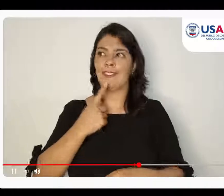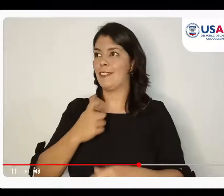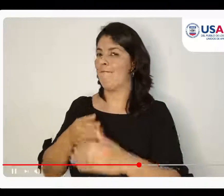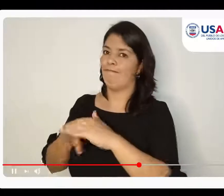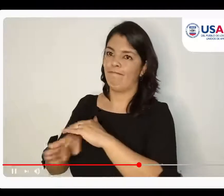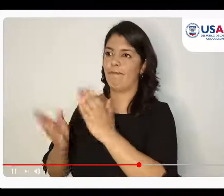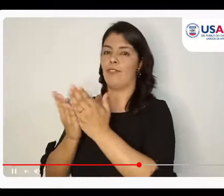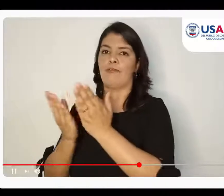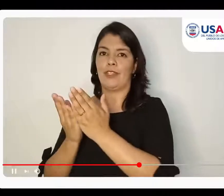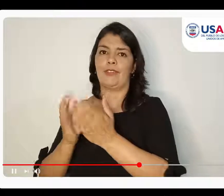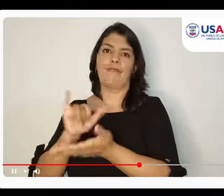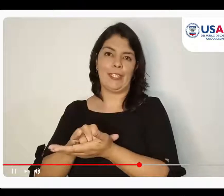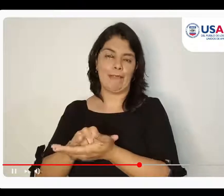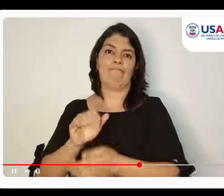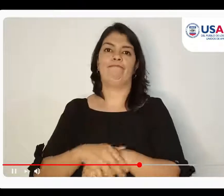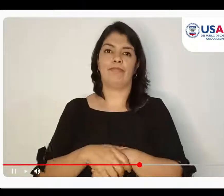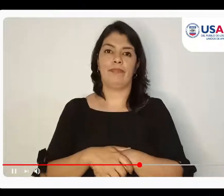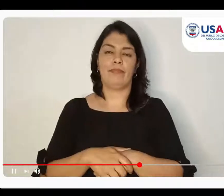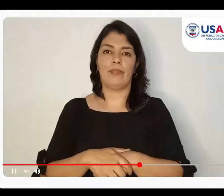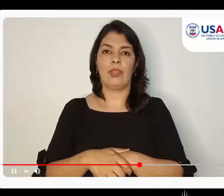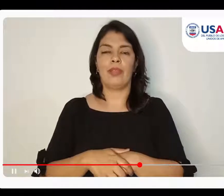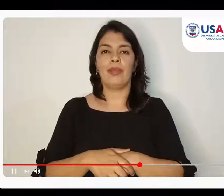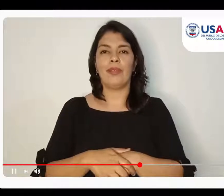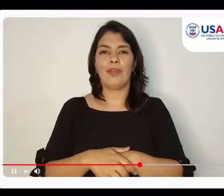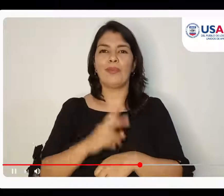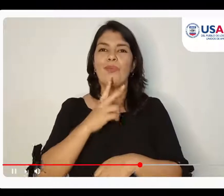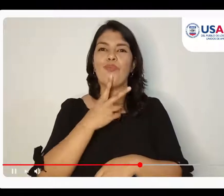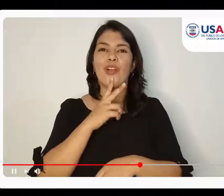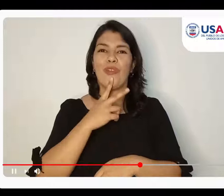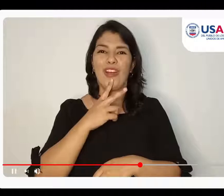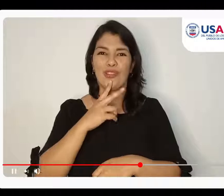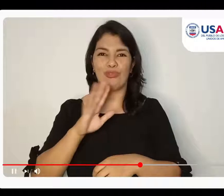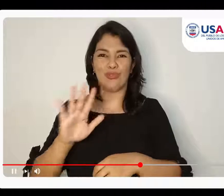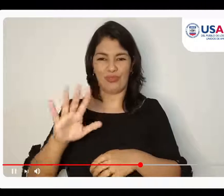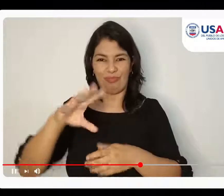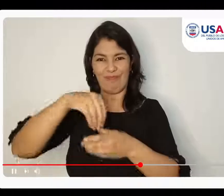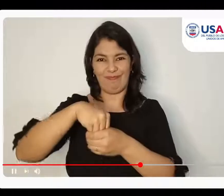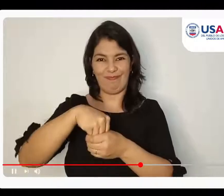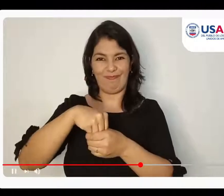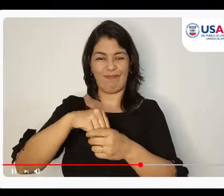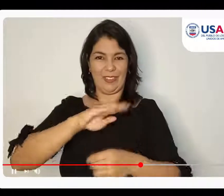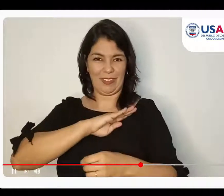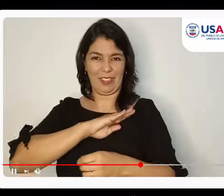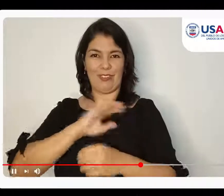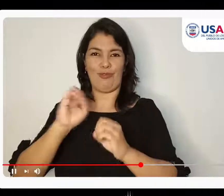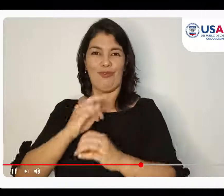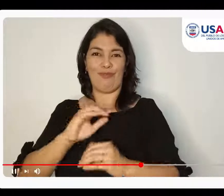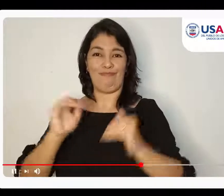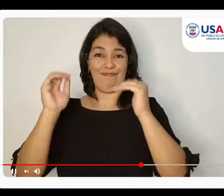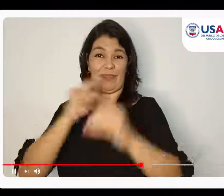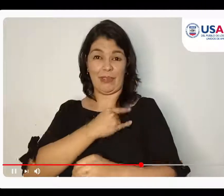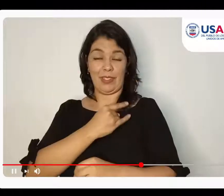la educación. El vocabulario pedagógico es un tema que está fragmentado, porque supongamos,